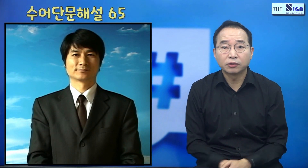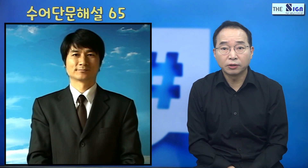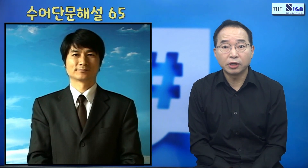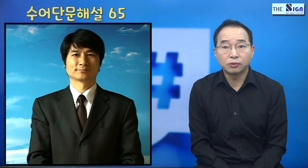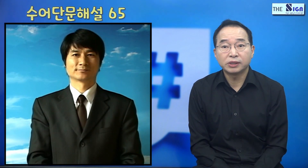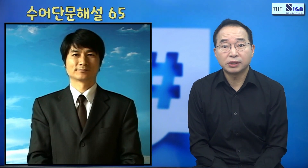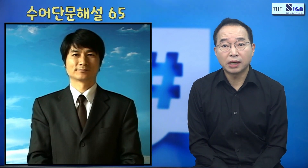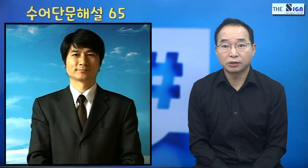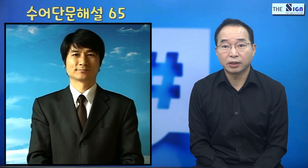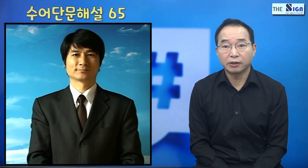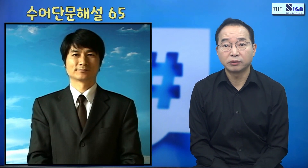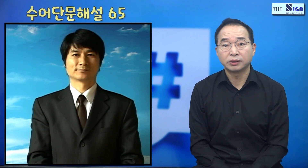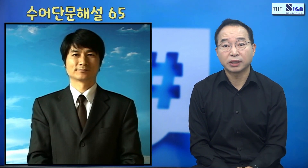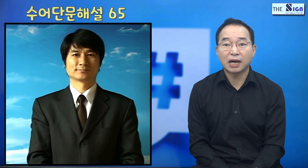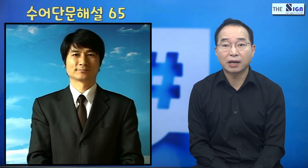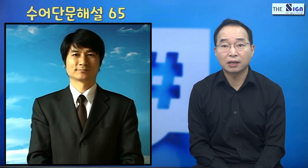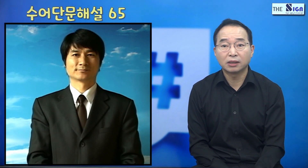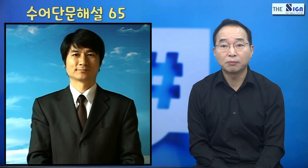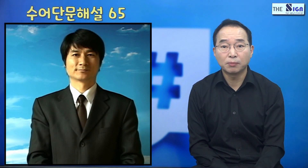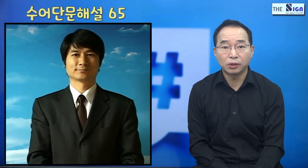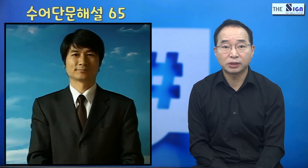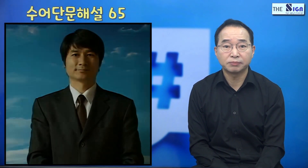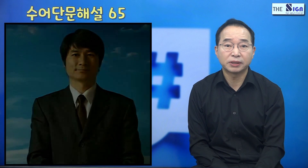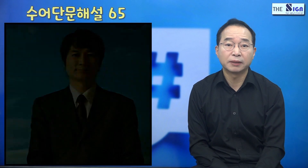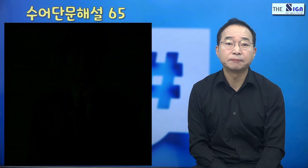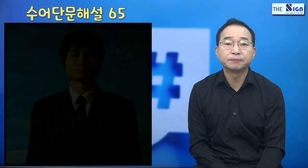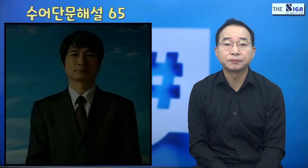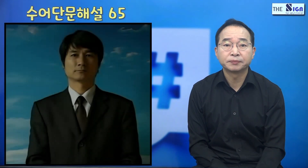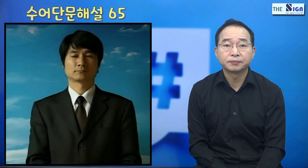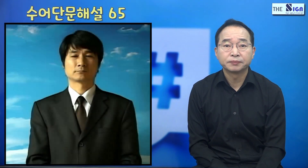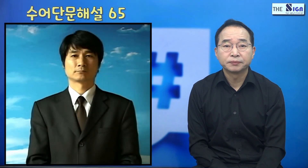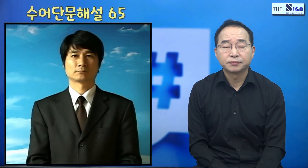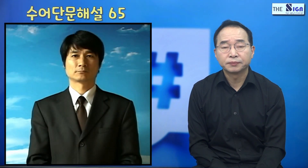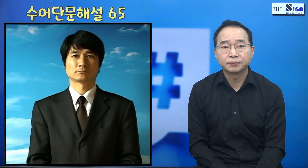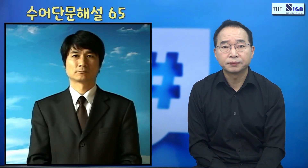자, 어떤 내용인지 이해하셨나요? 이제 각각을 한번 보겠습니다.